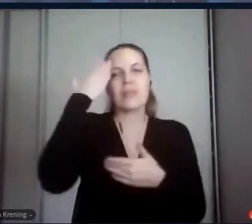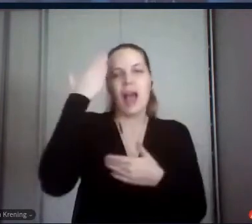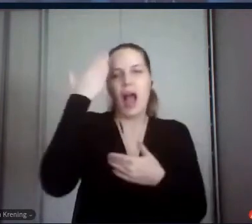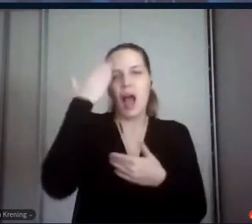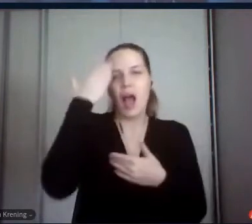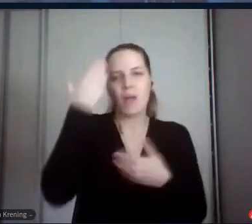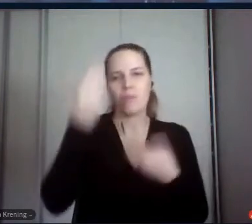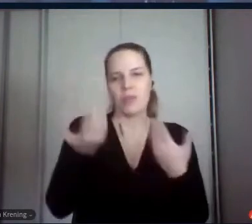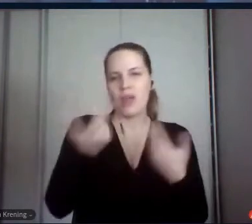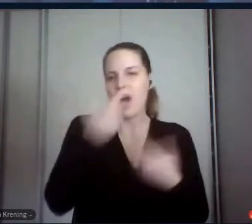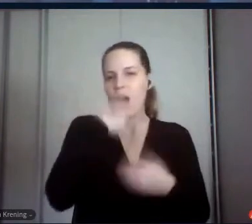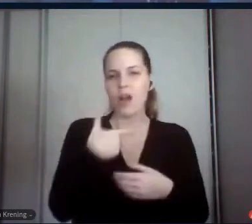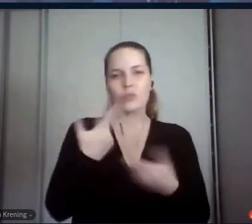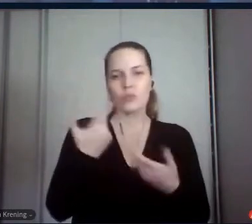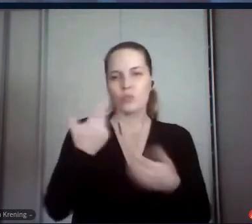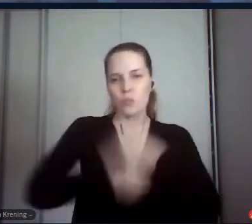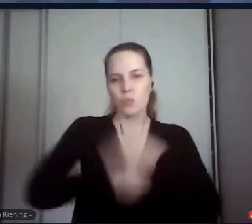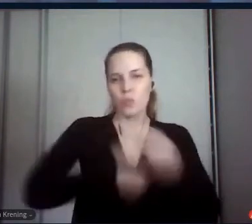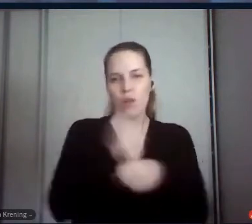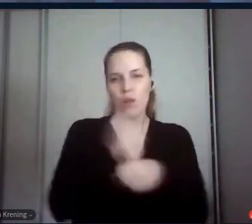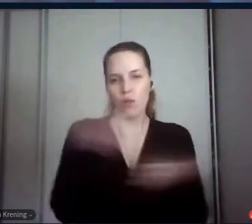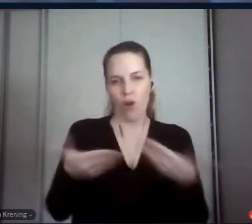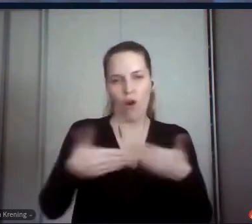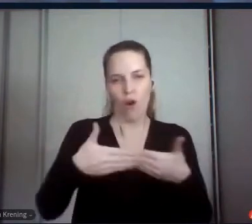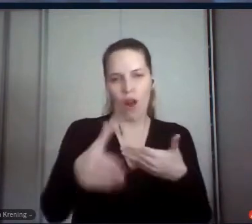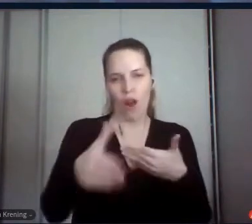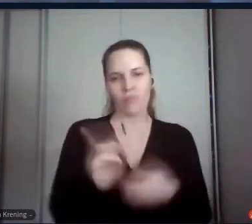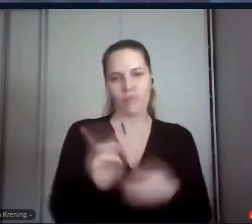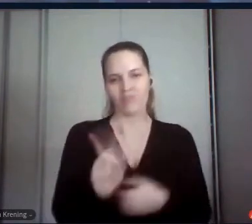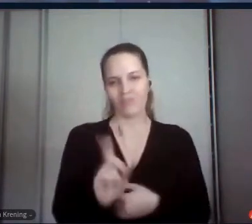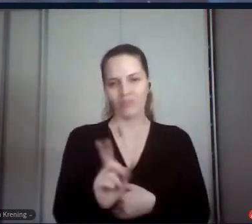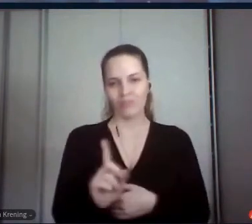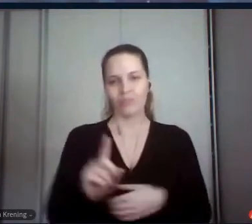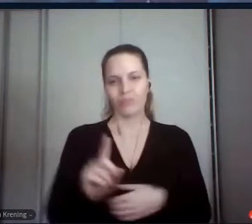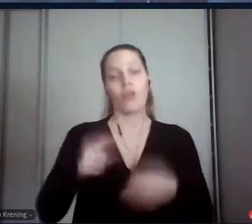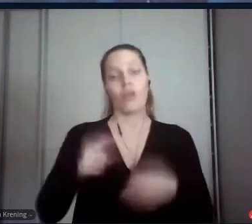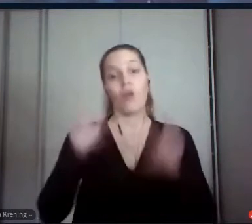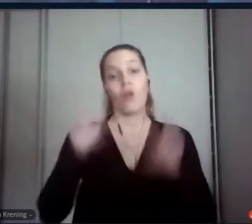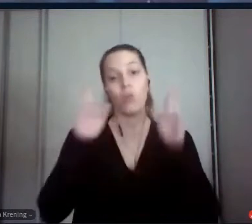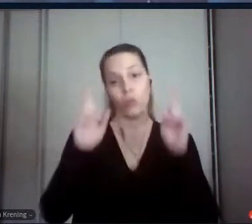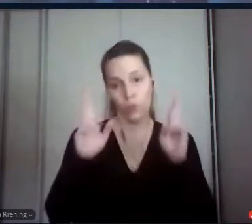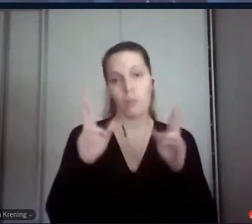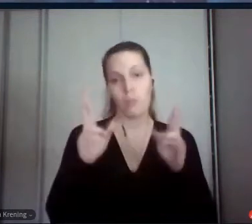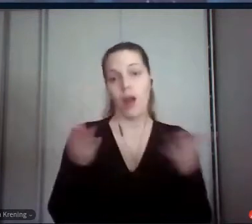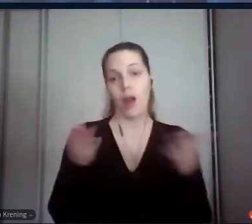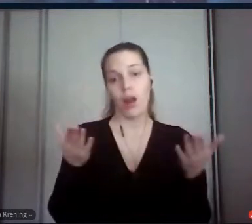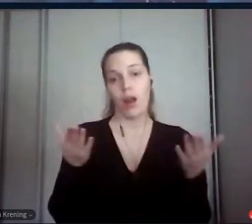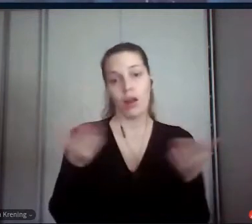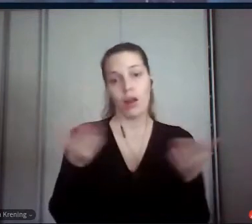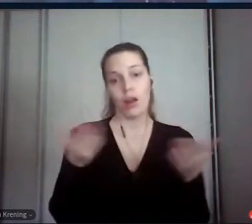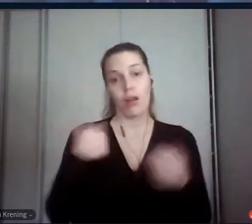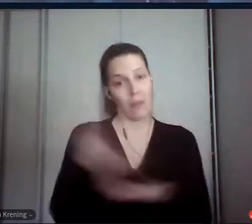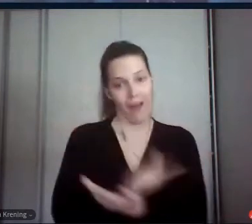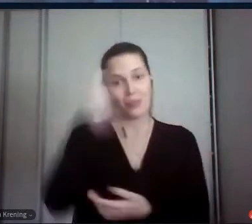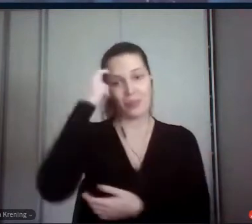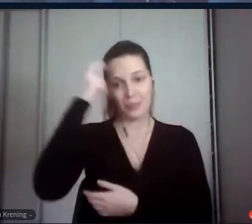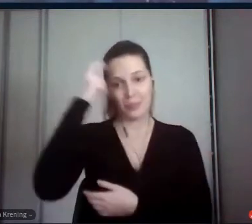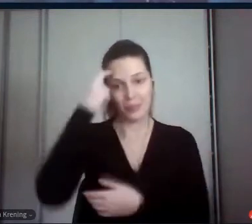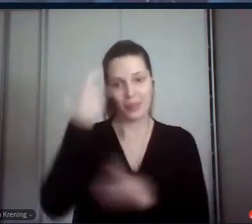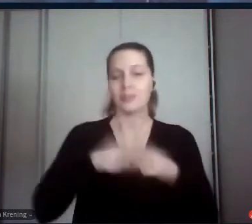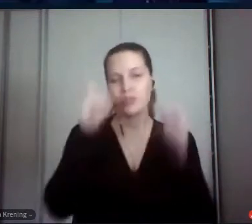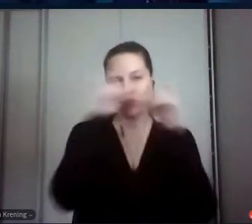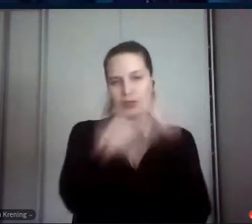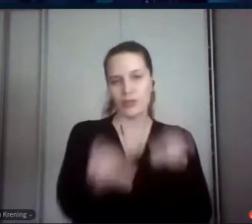ser. Tomara que eu esteja errada e tomara que as coisas melhorem e a gente possa voltar mais cedo. Mas, nesse momento, é muito difícil de falar